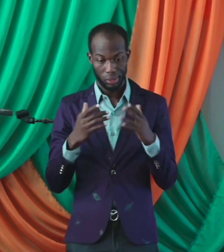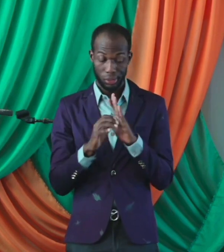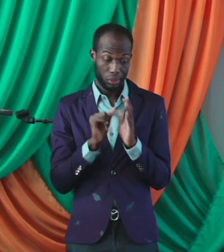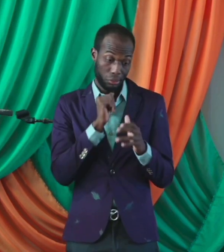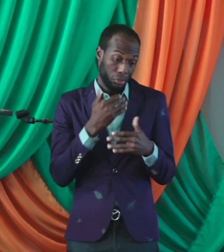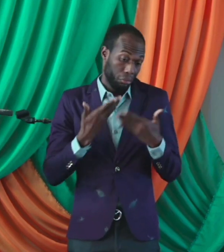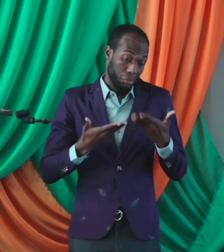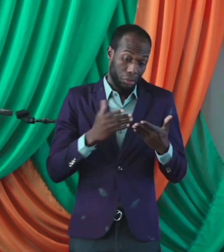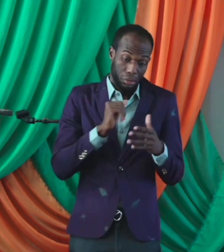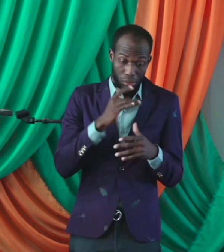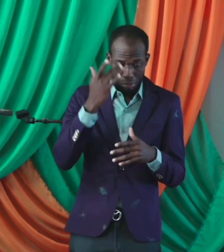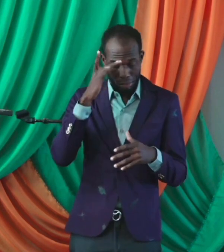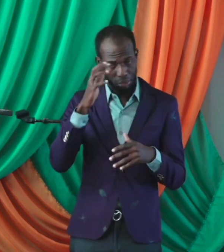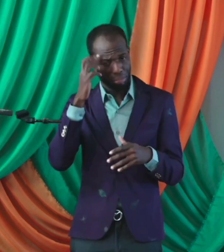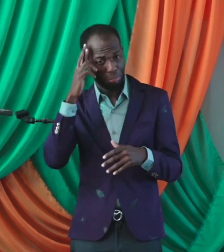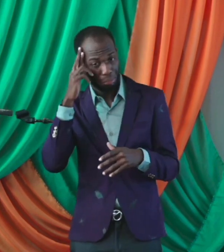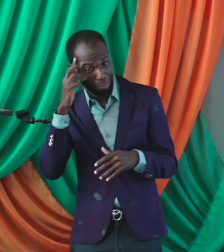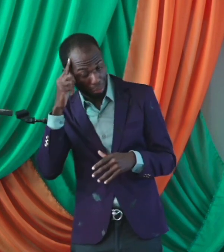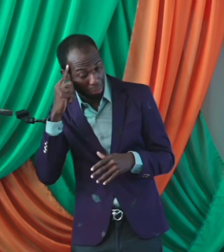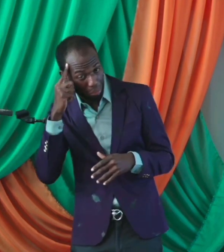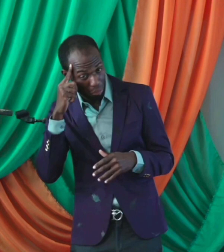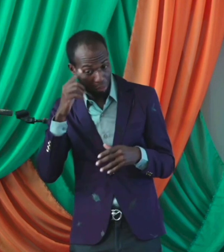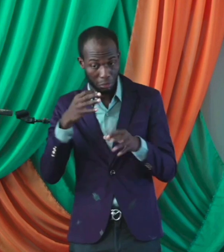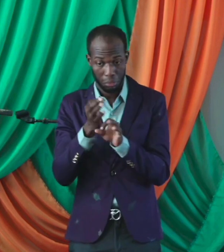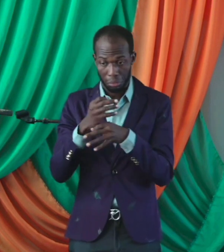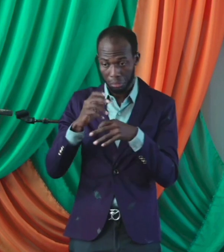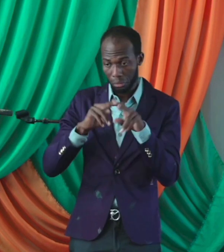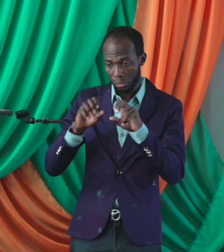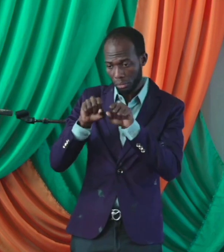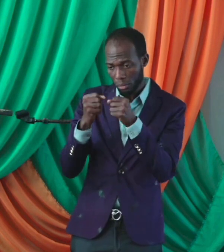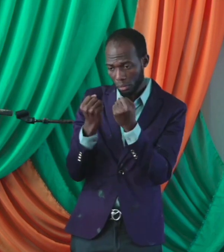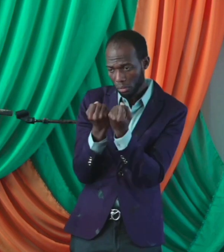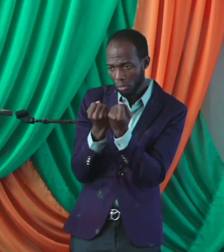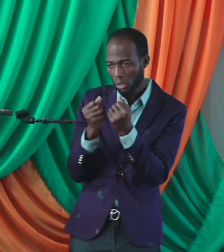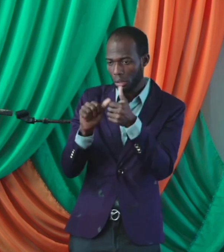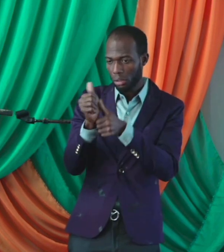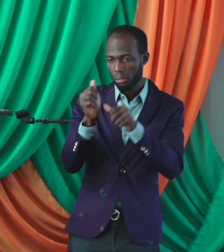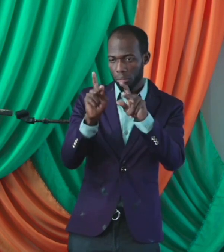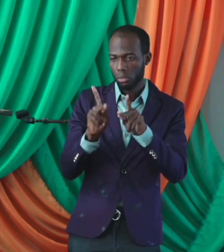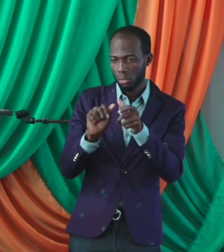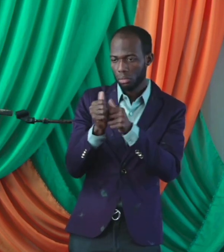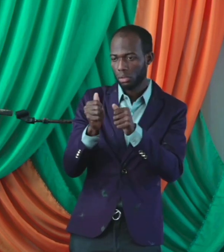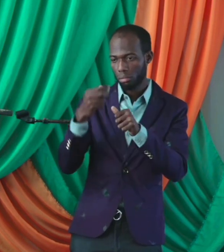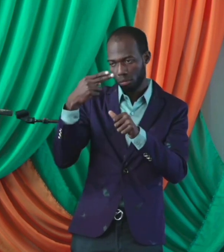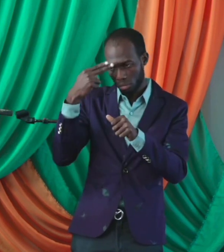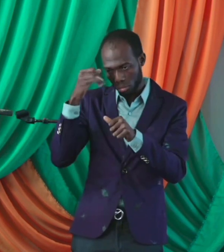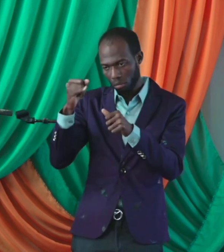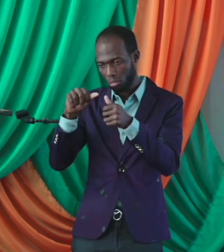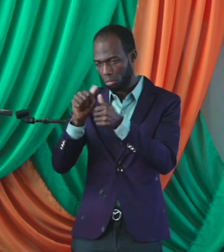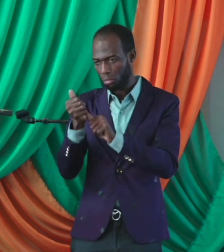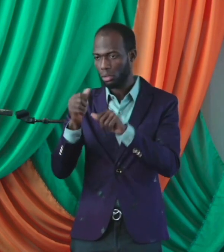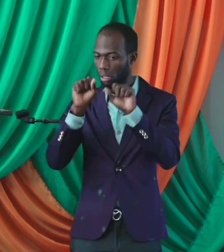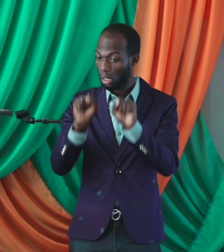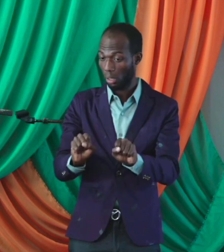capacité penser société à venger société à un genre de telle sorte que chaque haïtienne, chaque haïtien